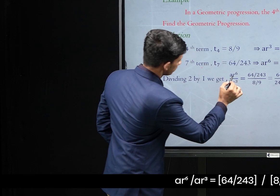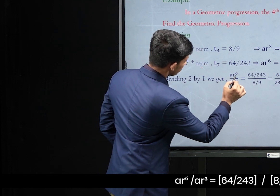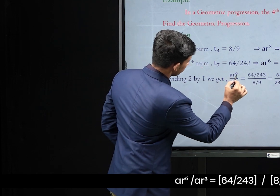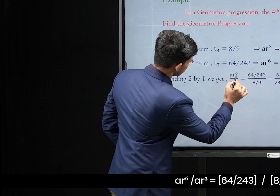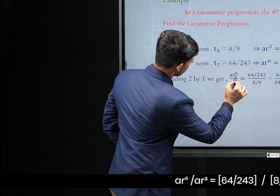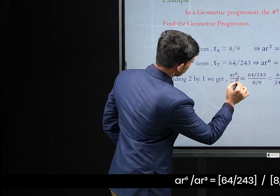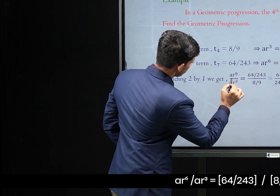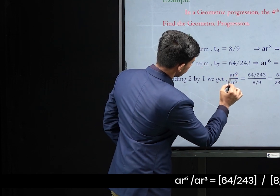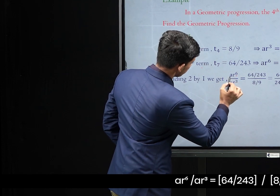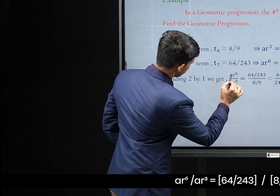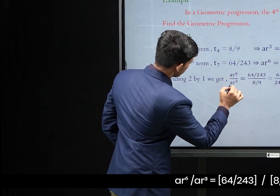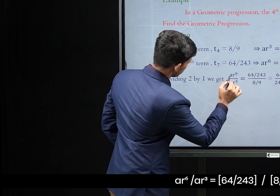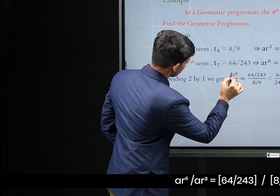64/243 8/9।